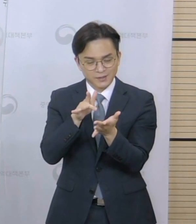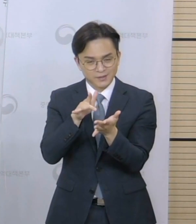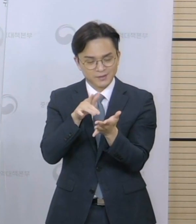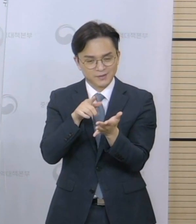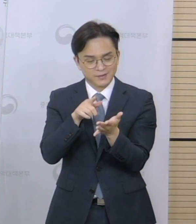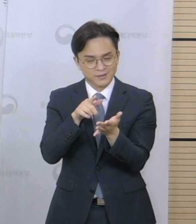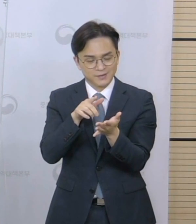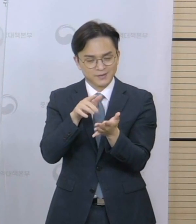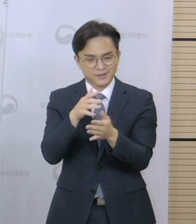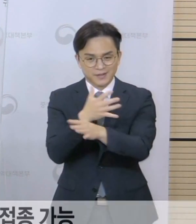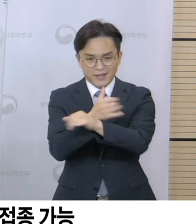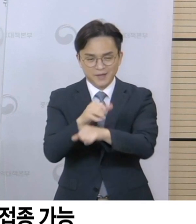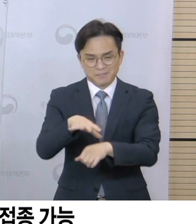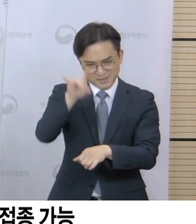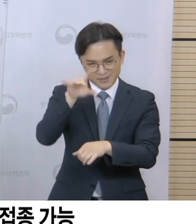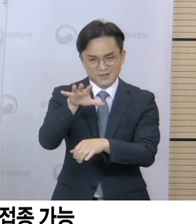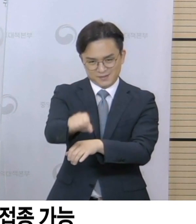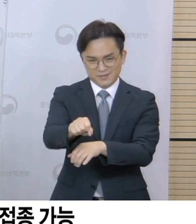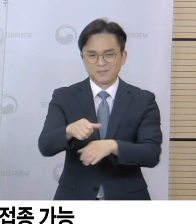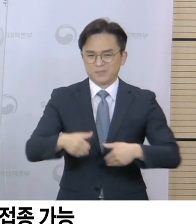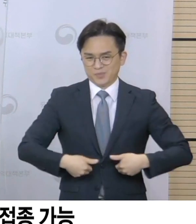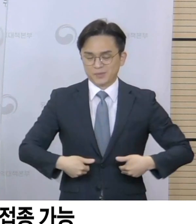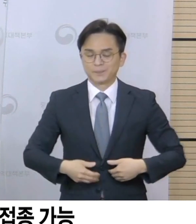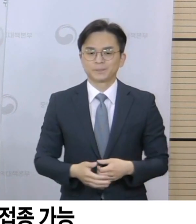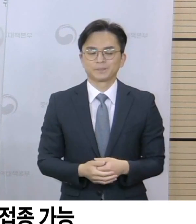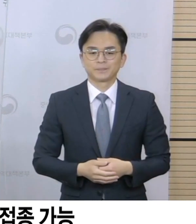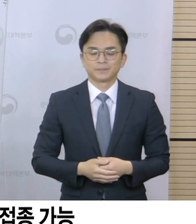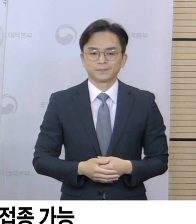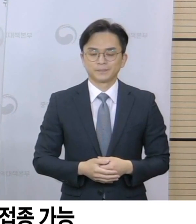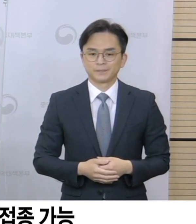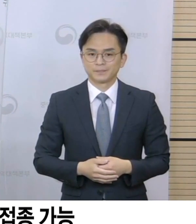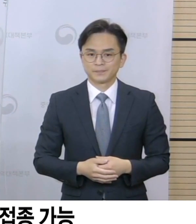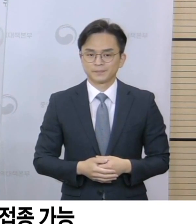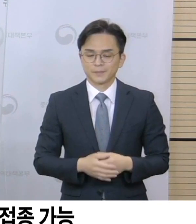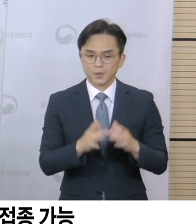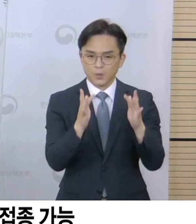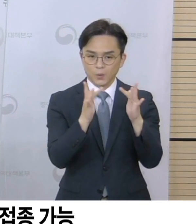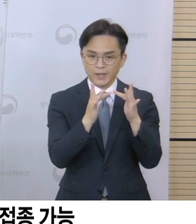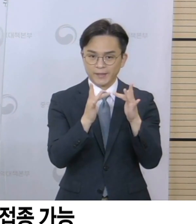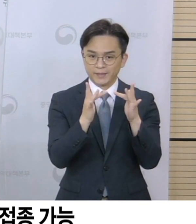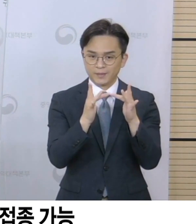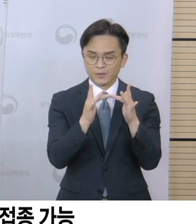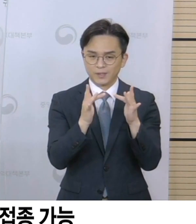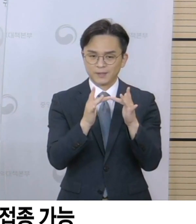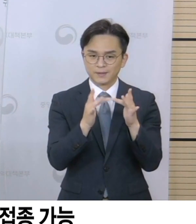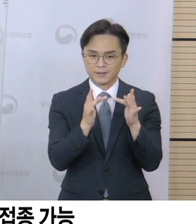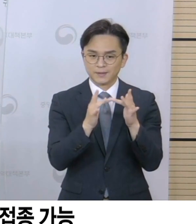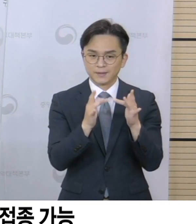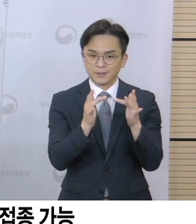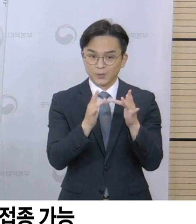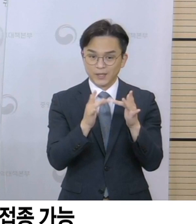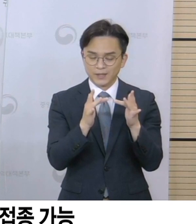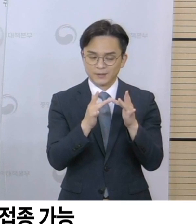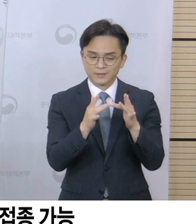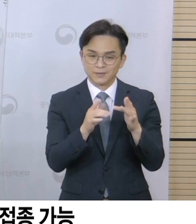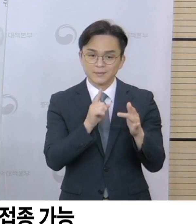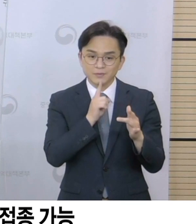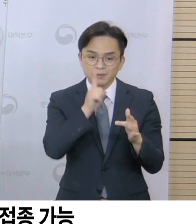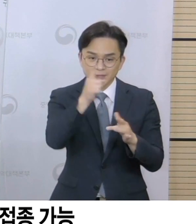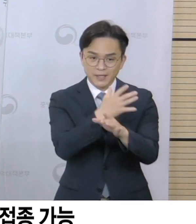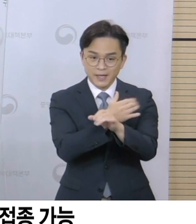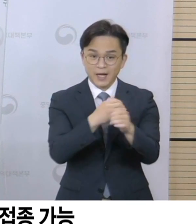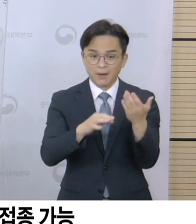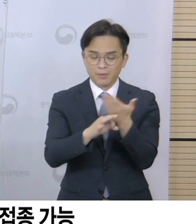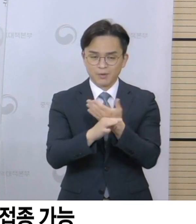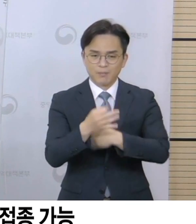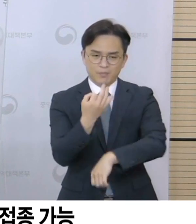24시간 편리하게 이용하실수 있는 그 온라인을 통해서 주소지와 관계없이 평소에 다니시던 병원이나 또는